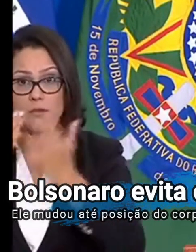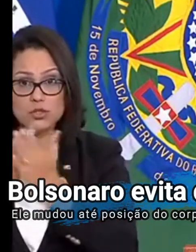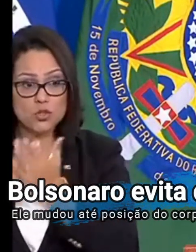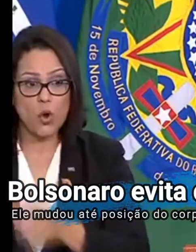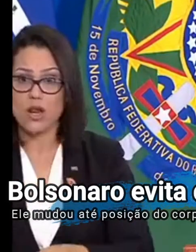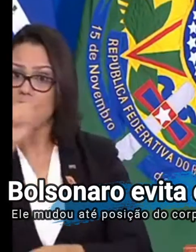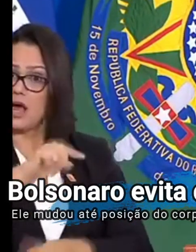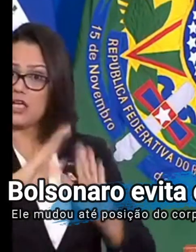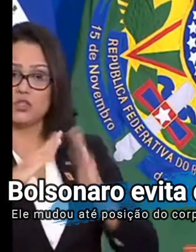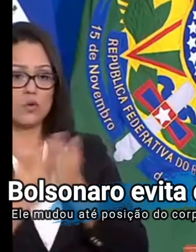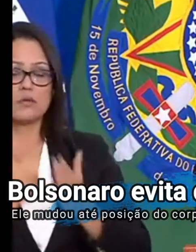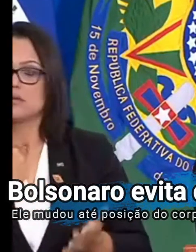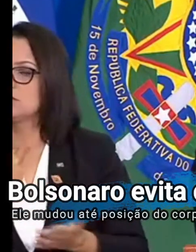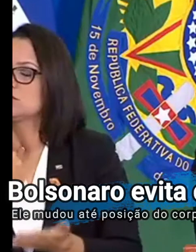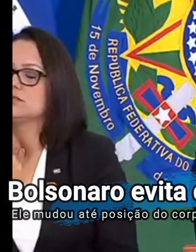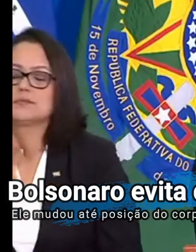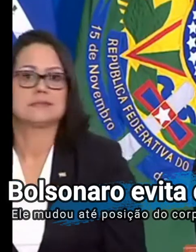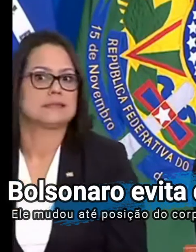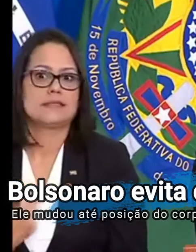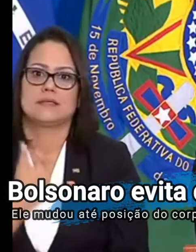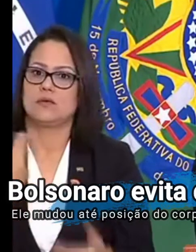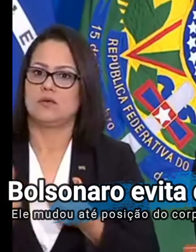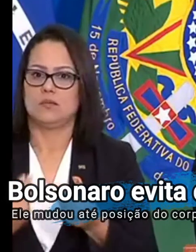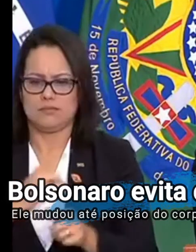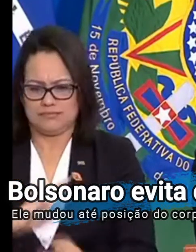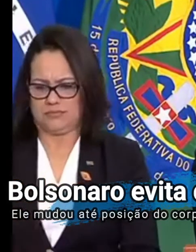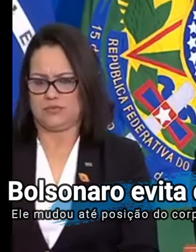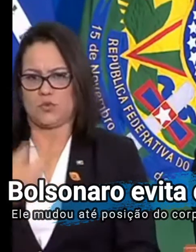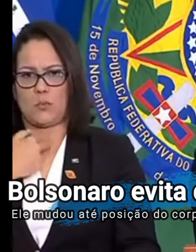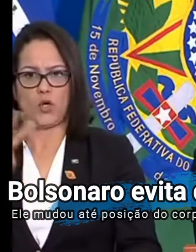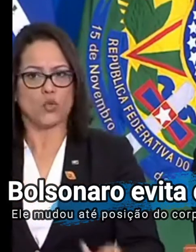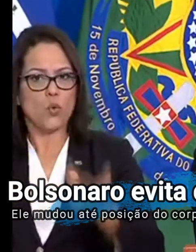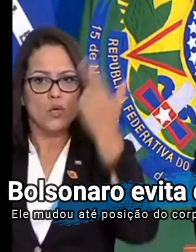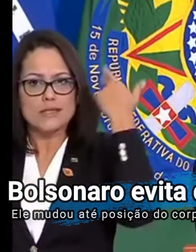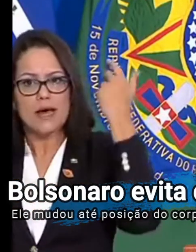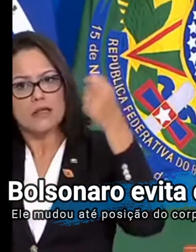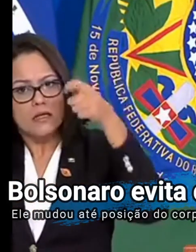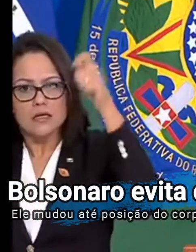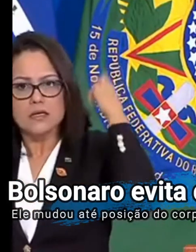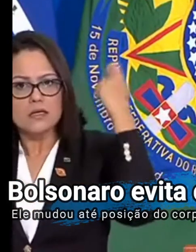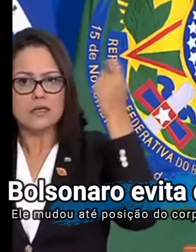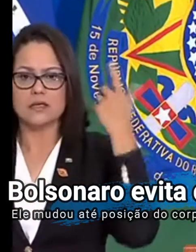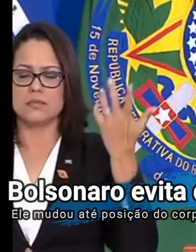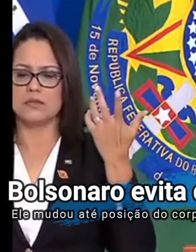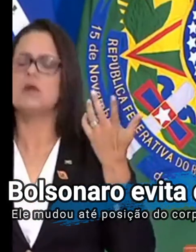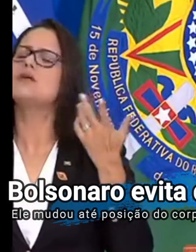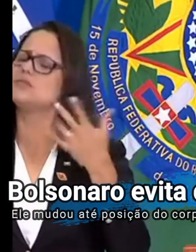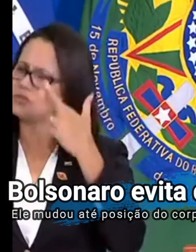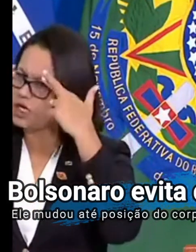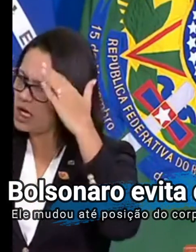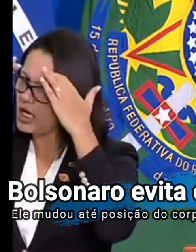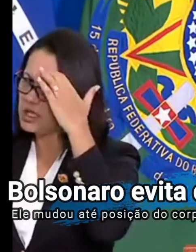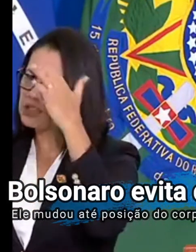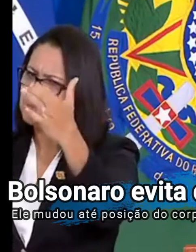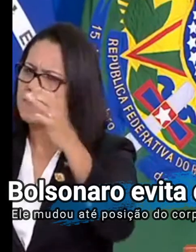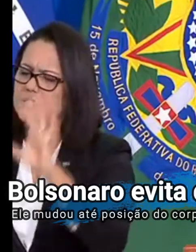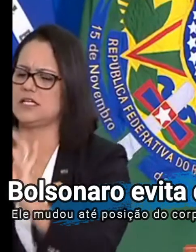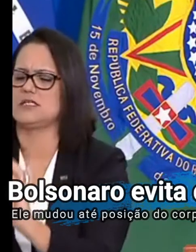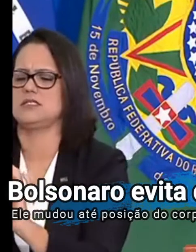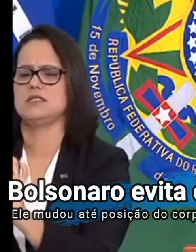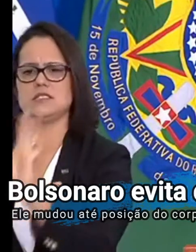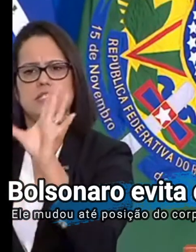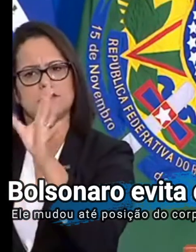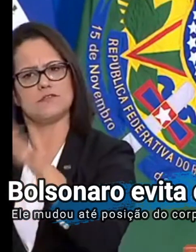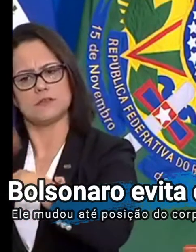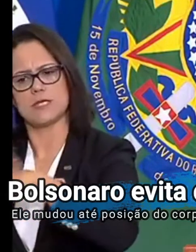não tem cabimento isso daí respeitamos a independência das instituições brasileiras mas